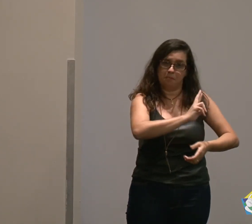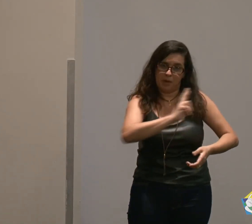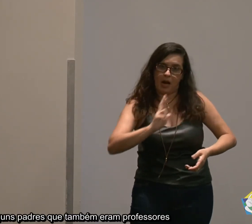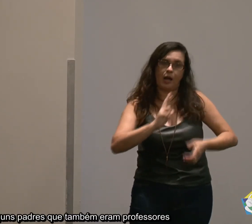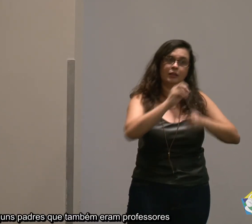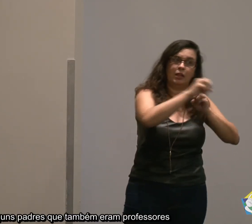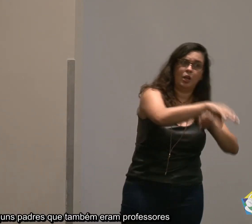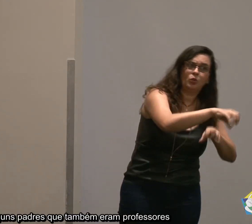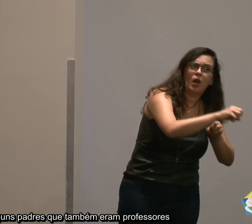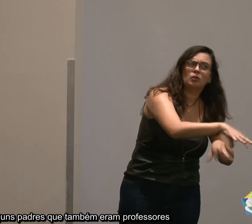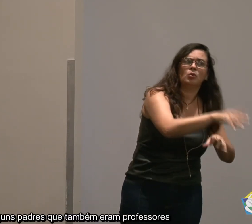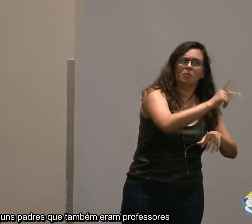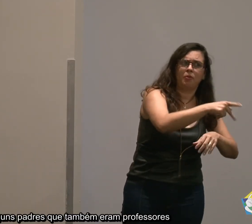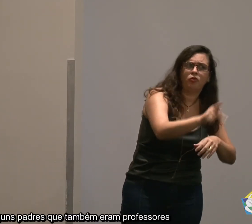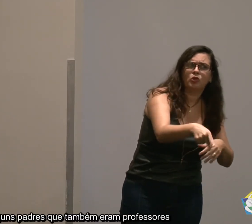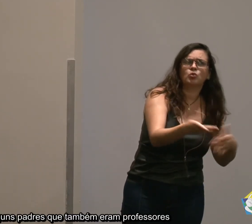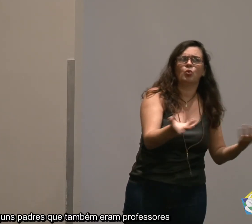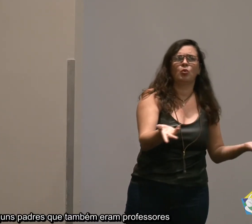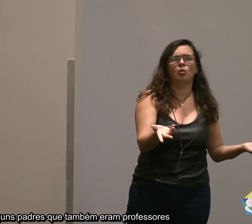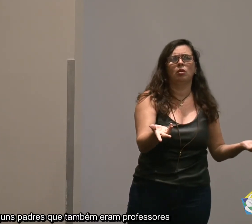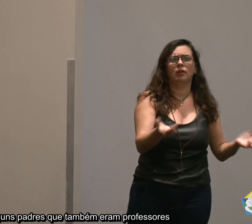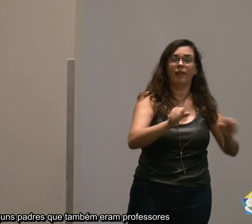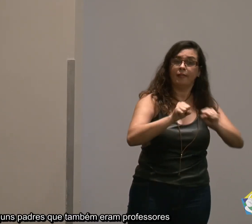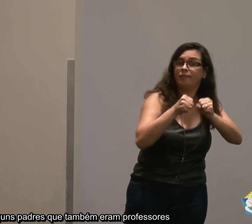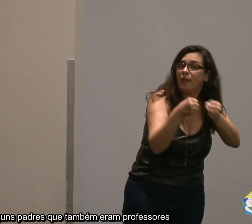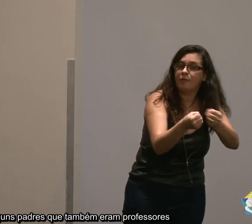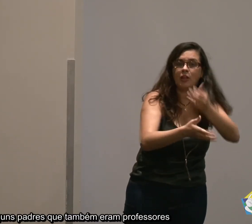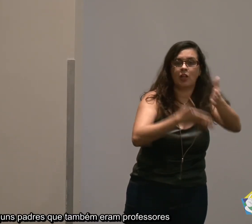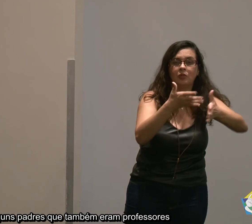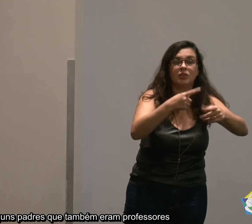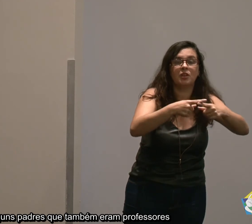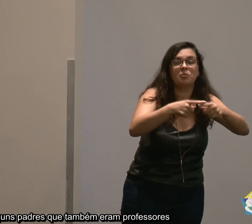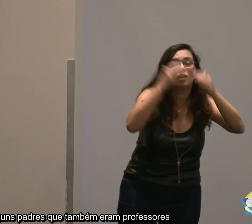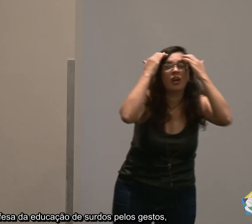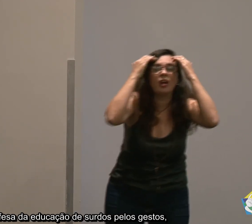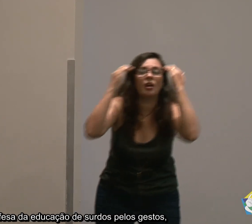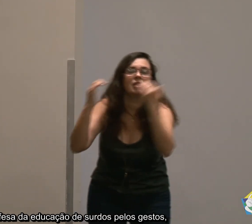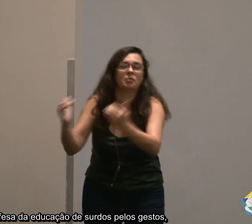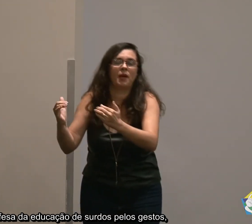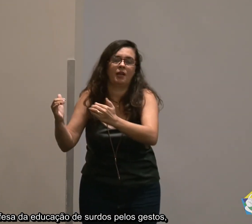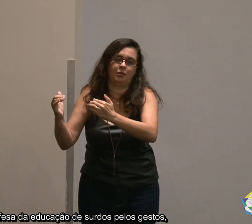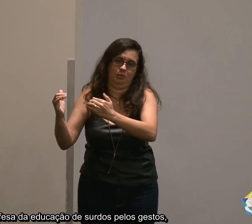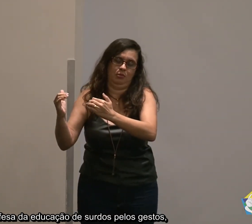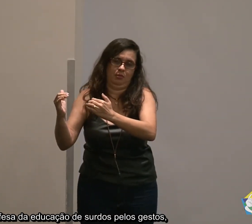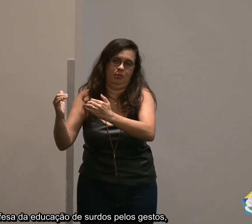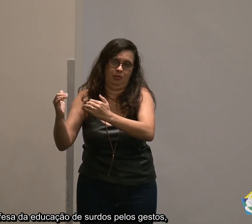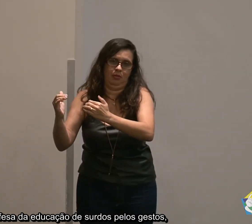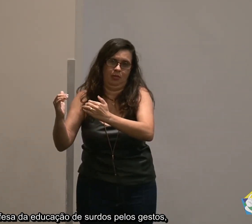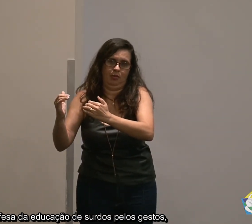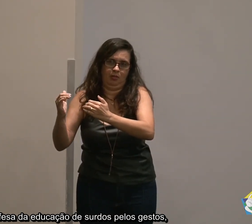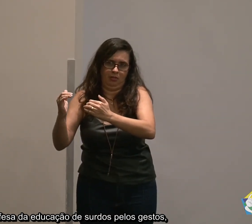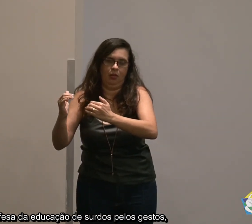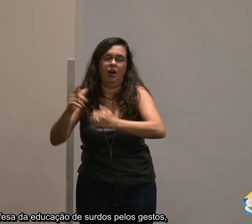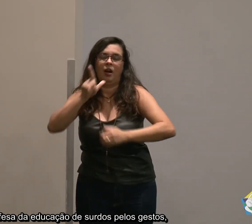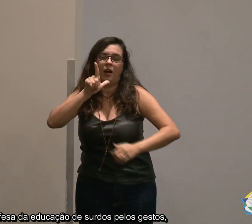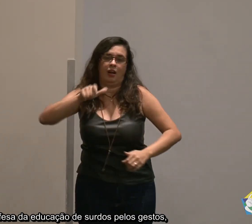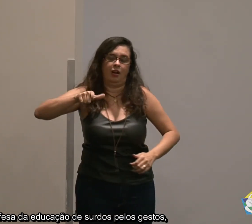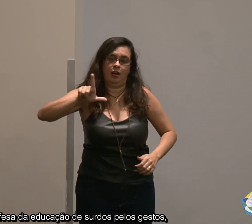tem alguns padres que também eram professores em defesa da educação de surdos pelos gestos